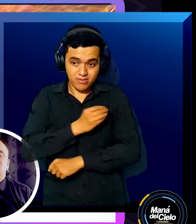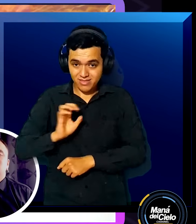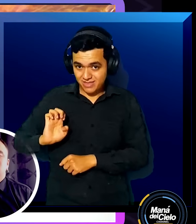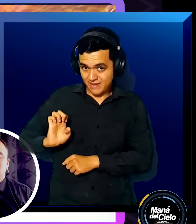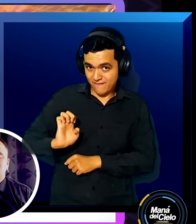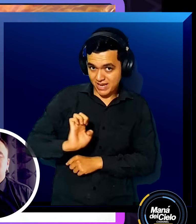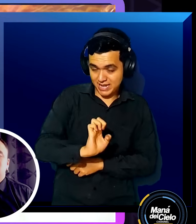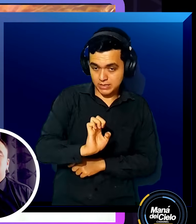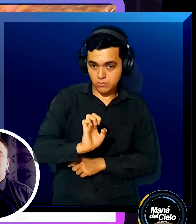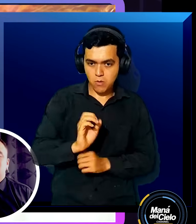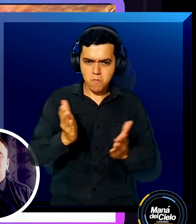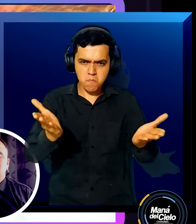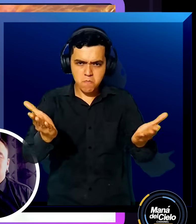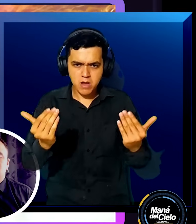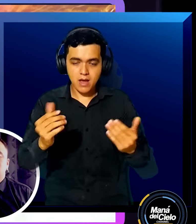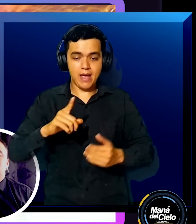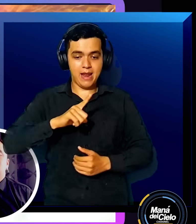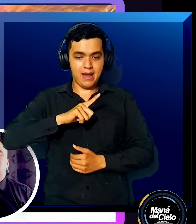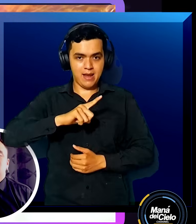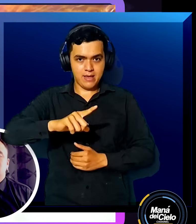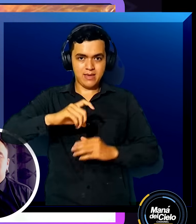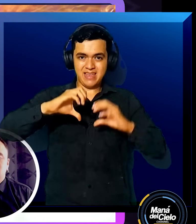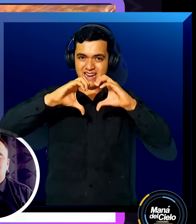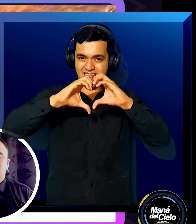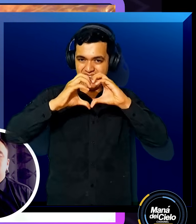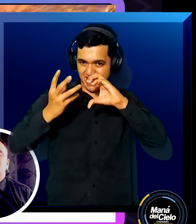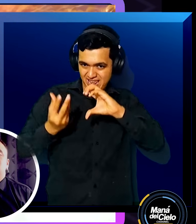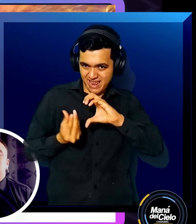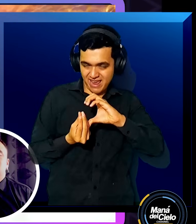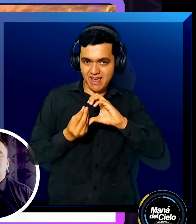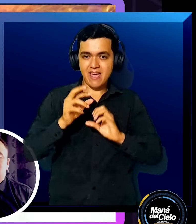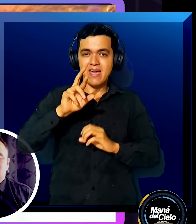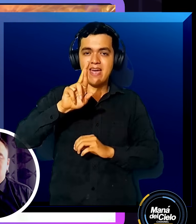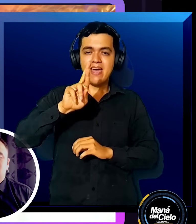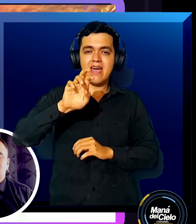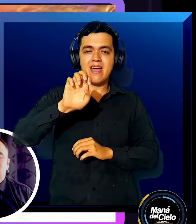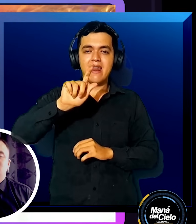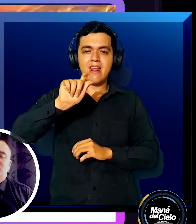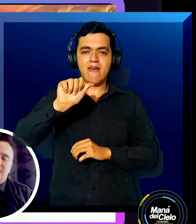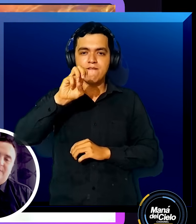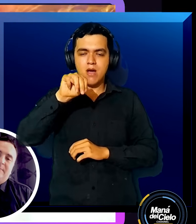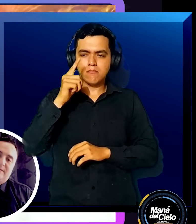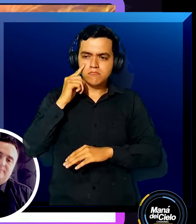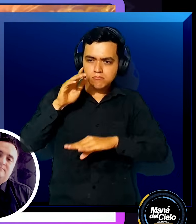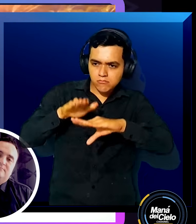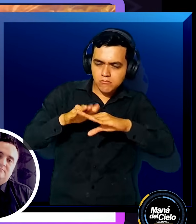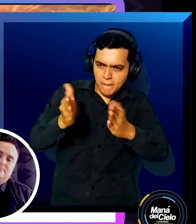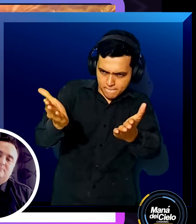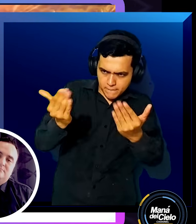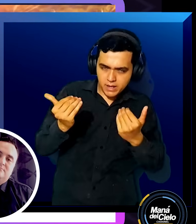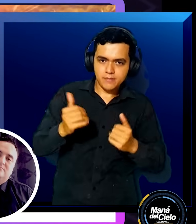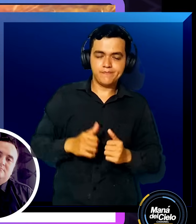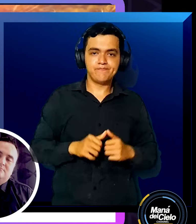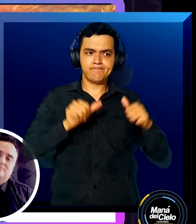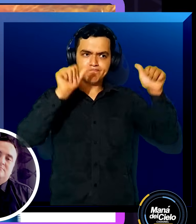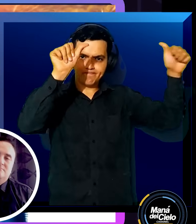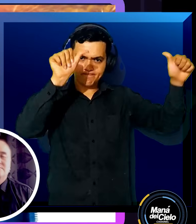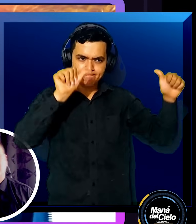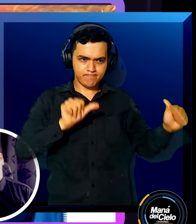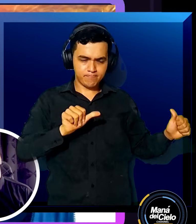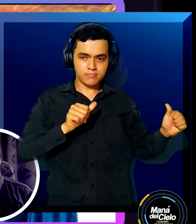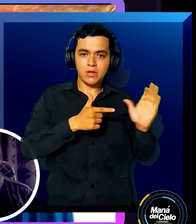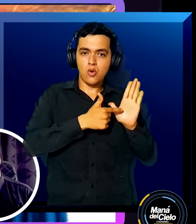enfermo. Vamos a orar por la hermana María que tiene los hijos inconversos. Vamos a orar por la hermana Claudia que está cumpliendo